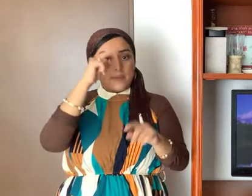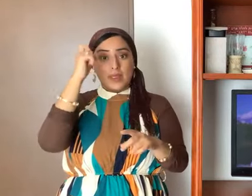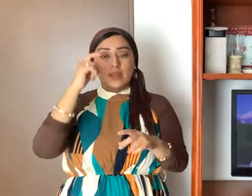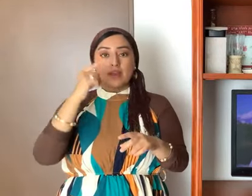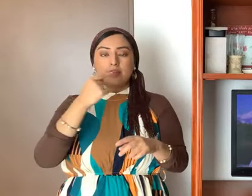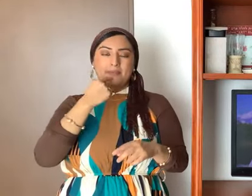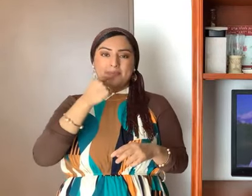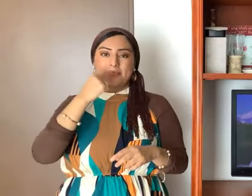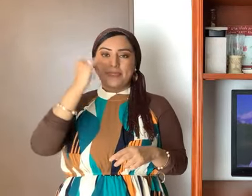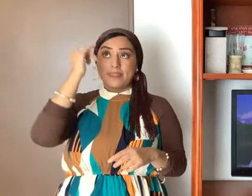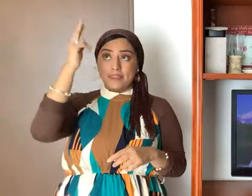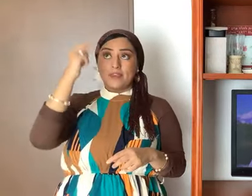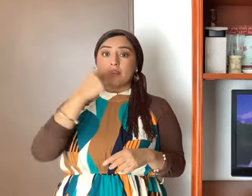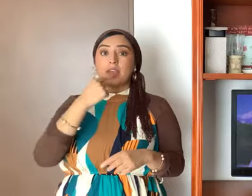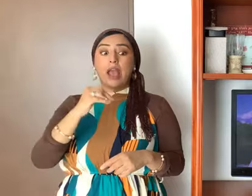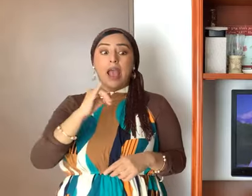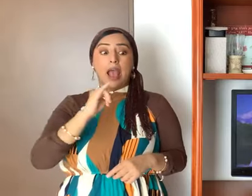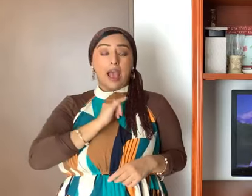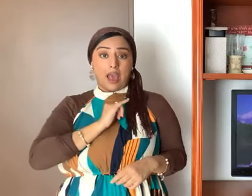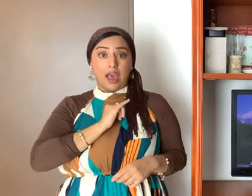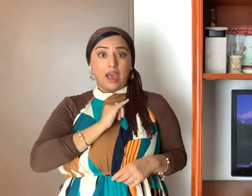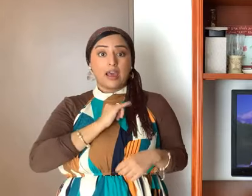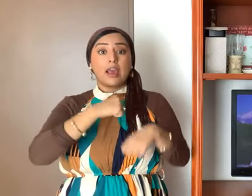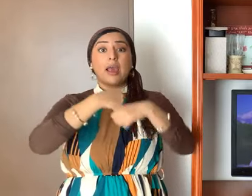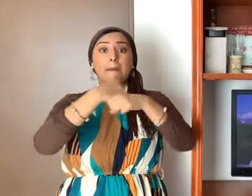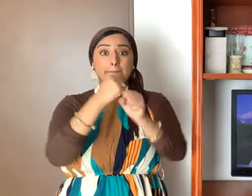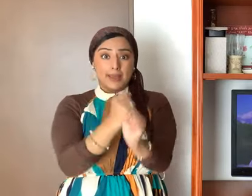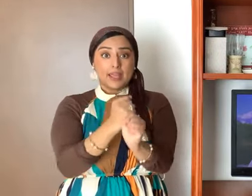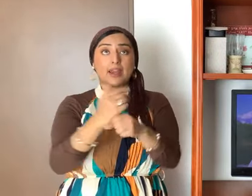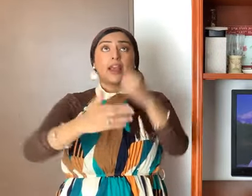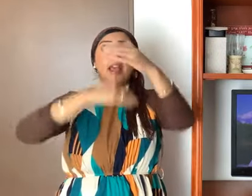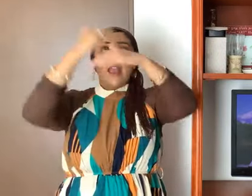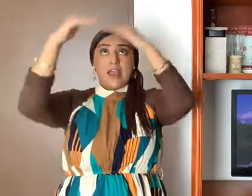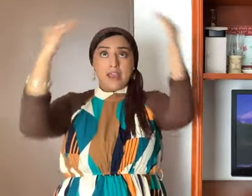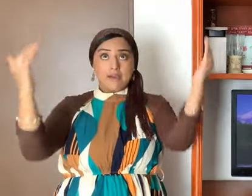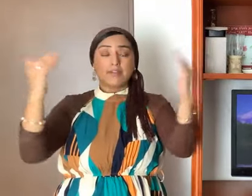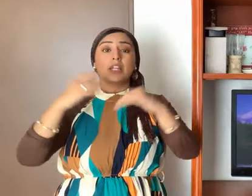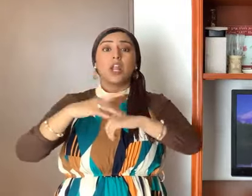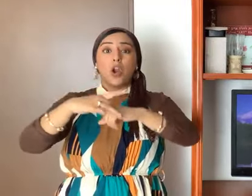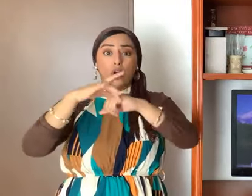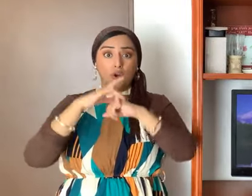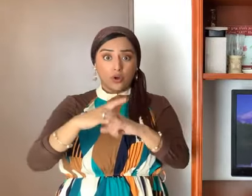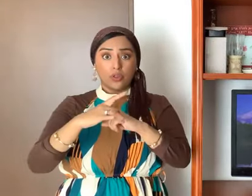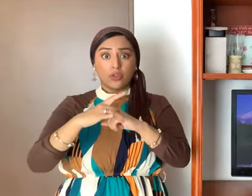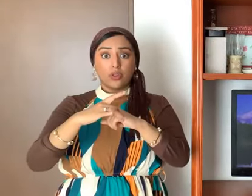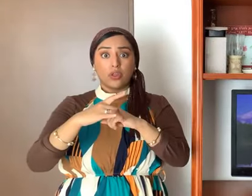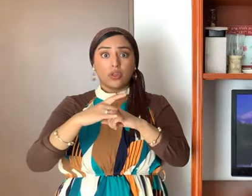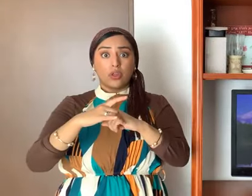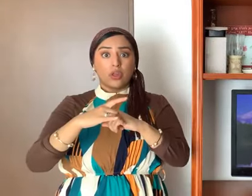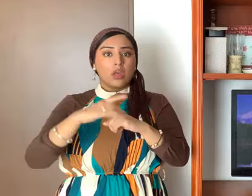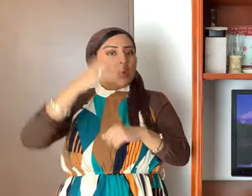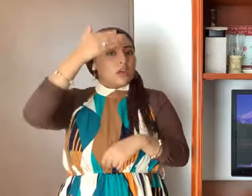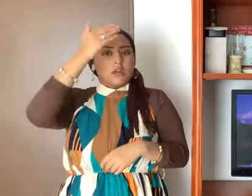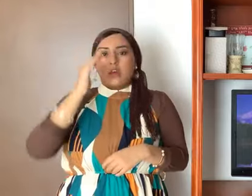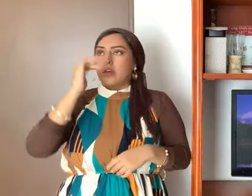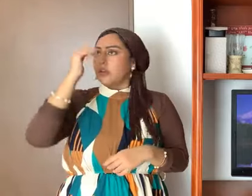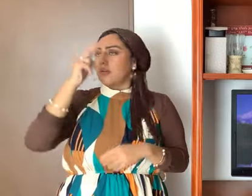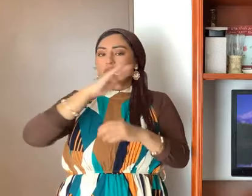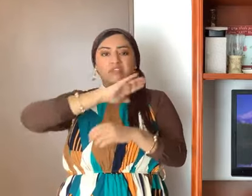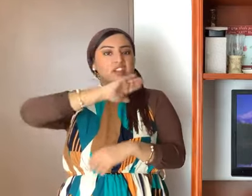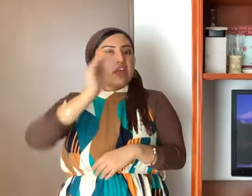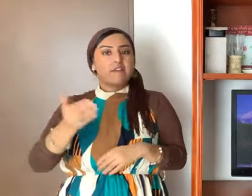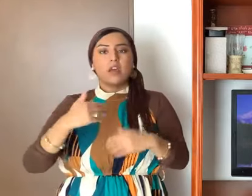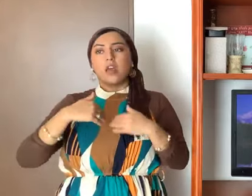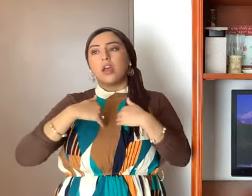yo, dice el Eterno, bendito es su nombre, he creado los cielos y la tierra. No desfallece ni se fatiga